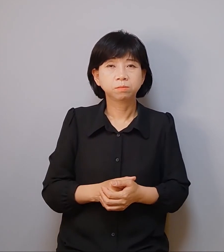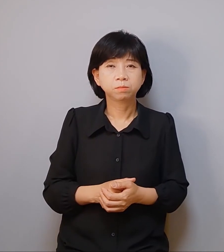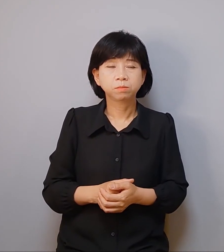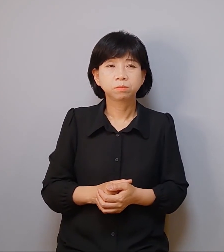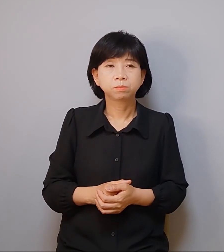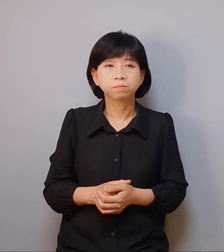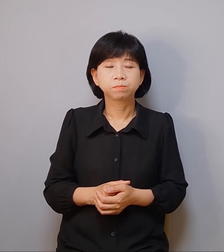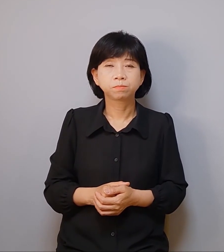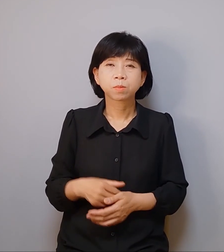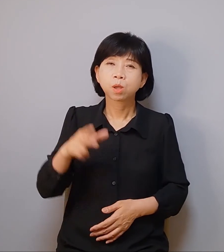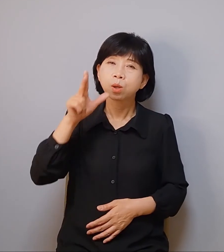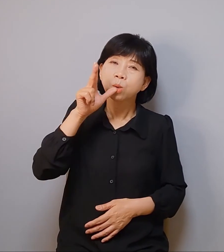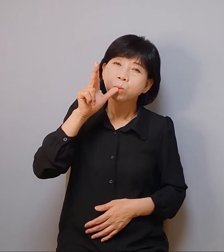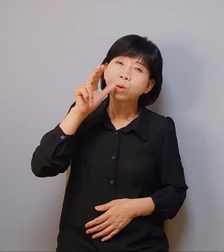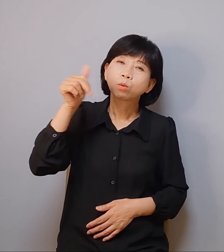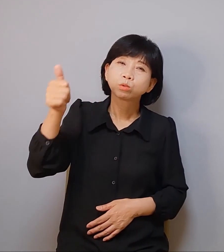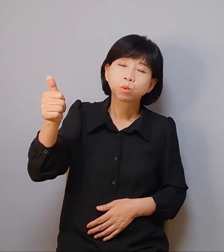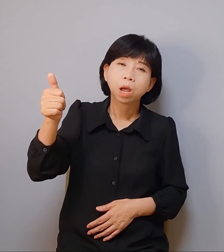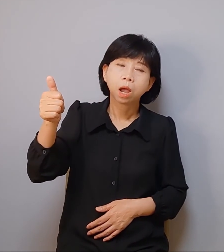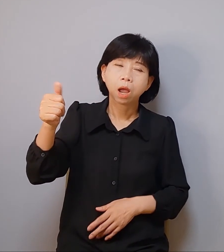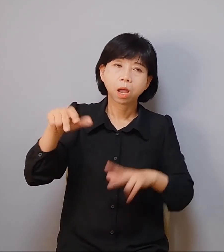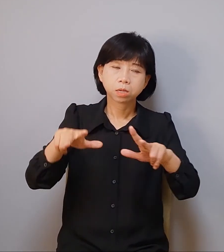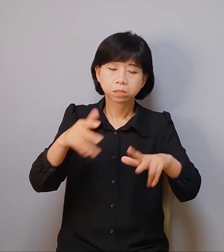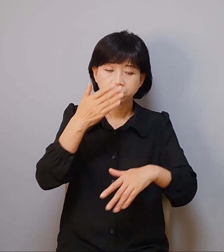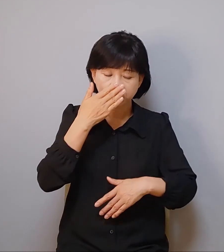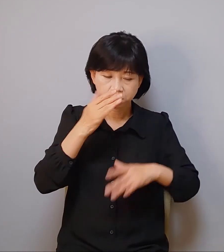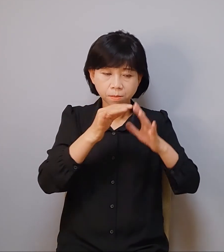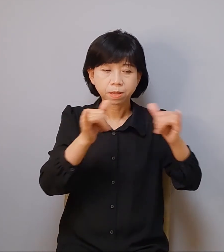여러분, 이스라엘 백성들은요, 선민이라고 해요.